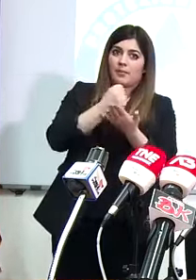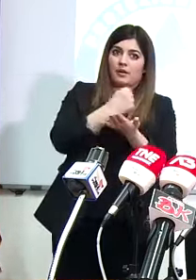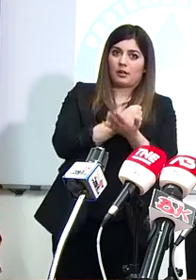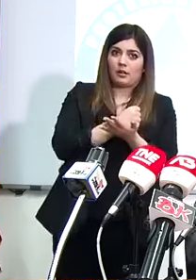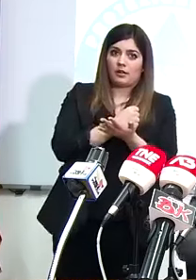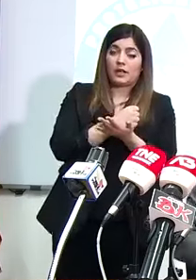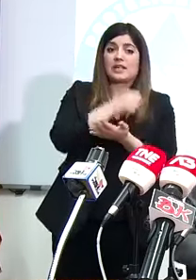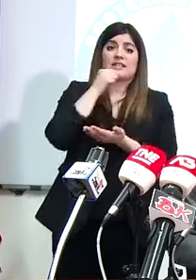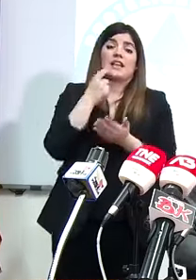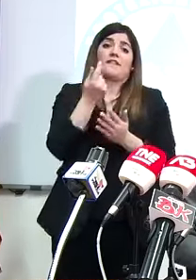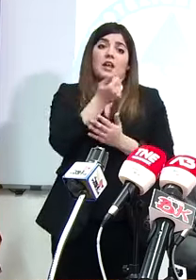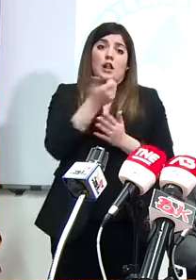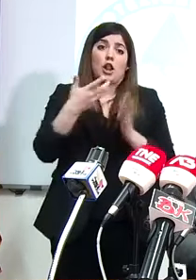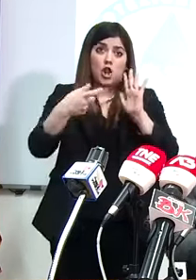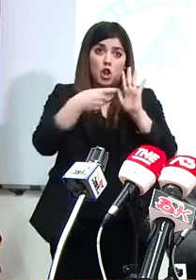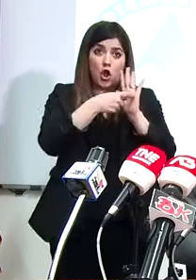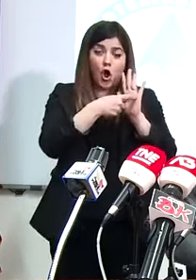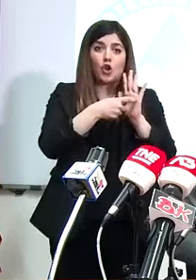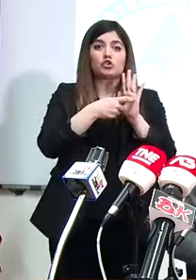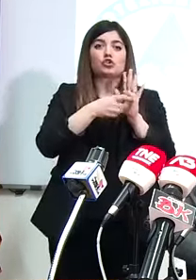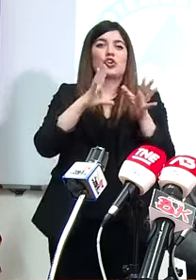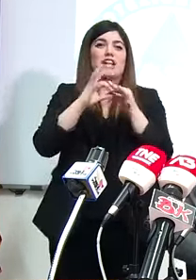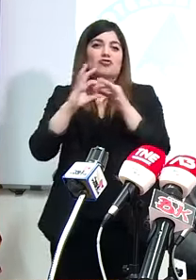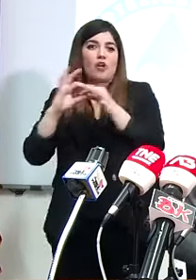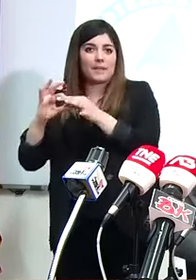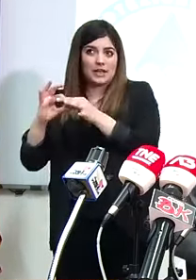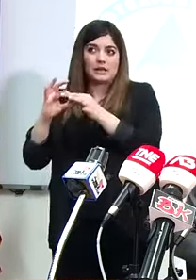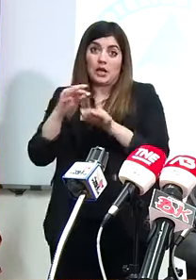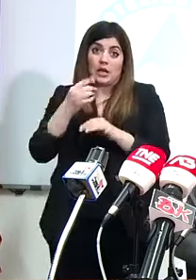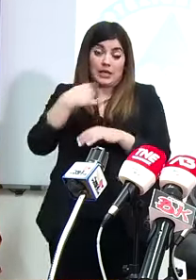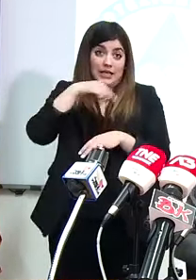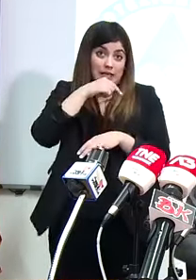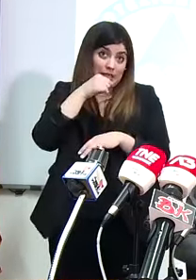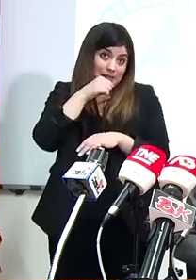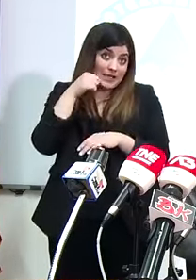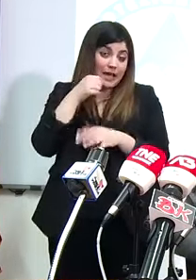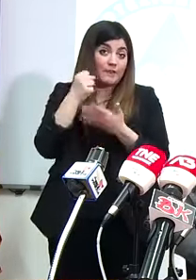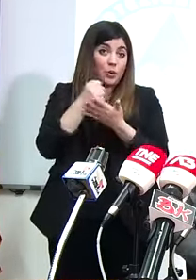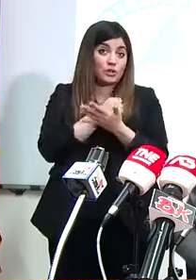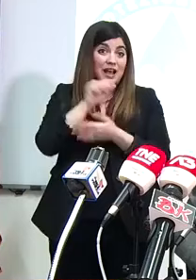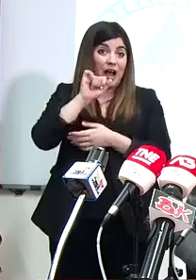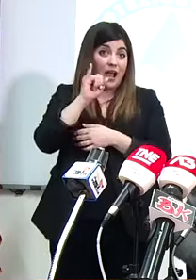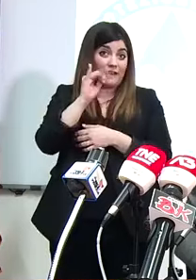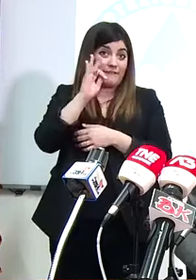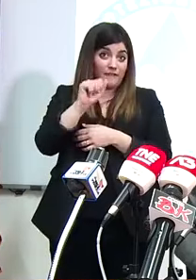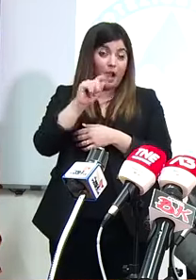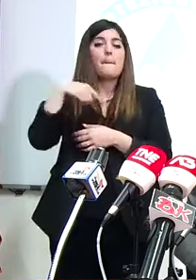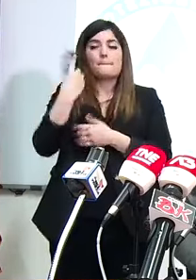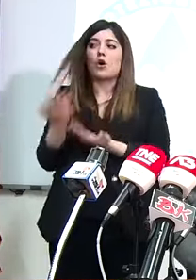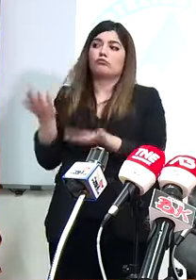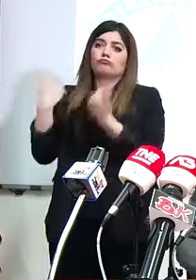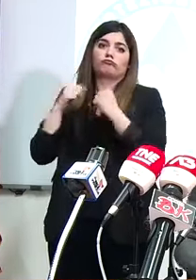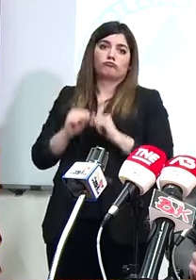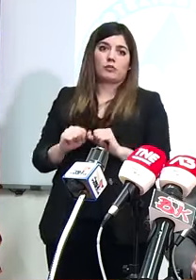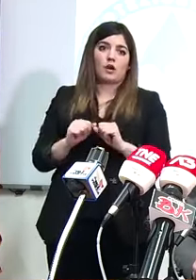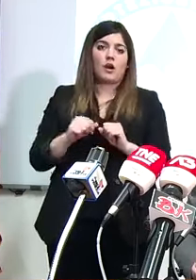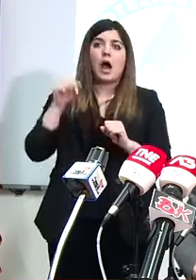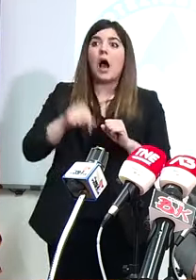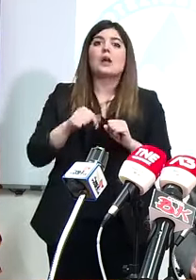tracciabilità c'è tutto e c'è l'autorizzazione aifa per importarli adesso il via in via fuori che questa roba qua